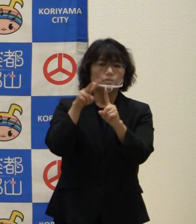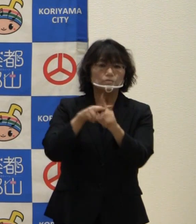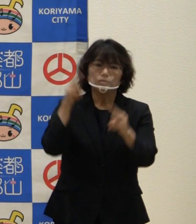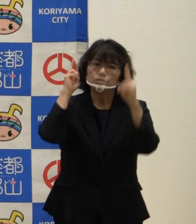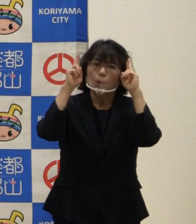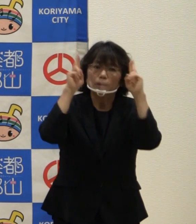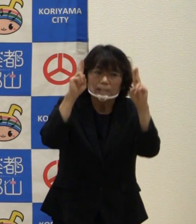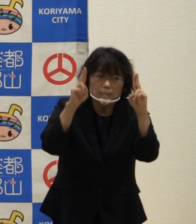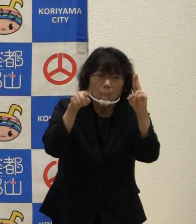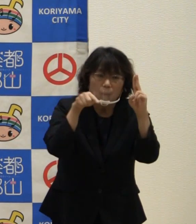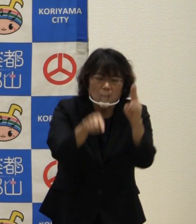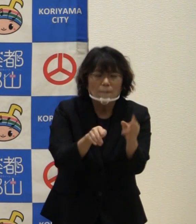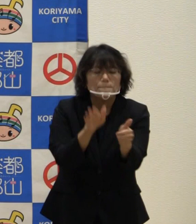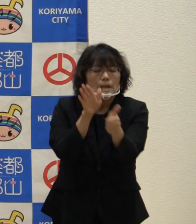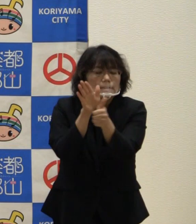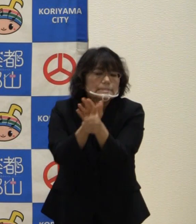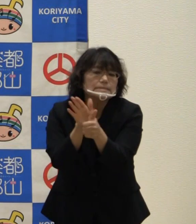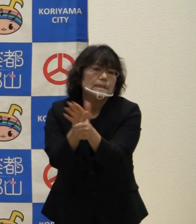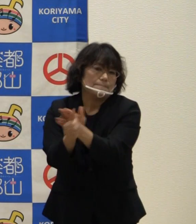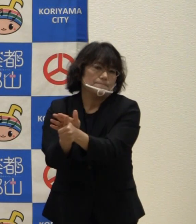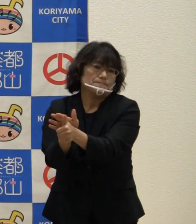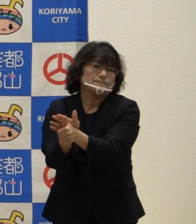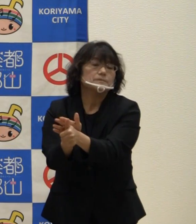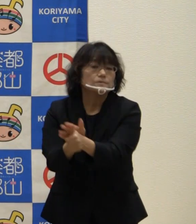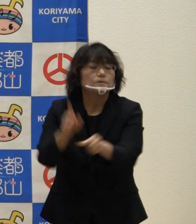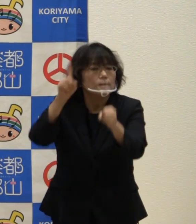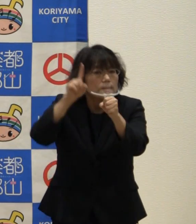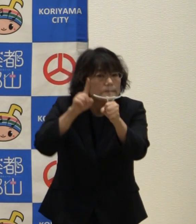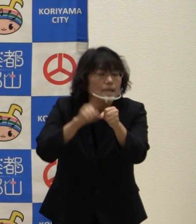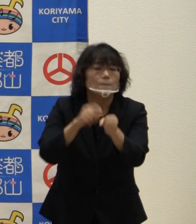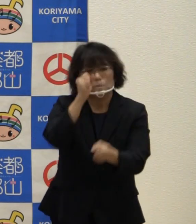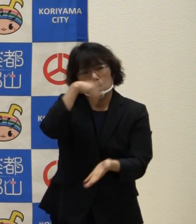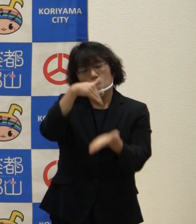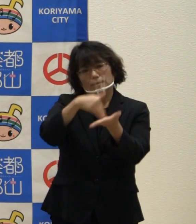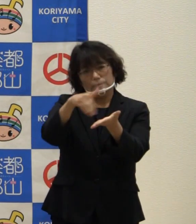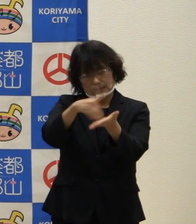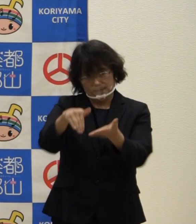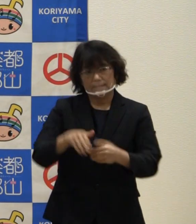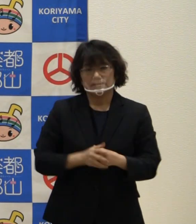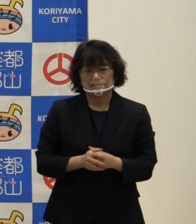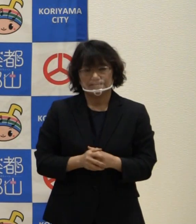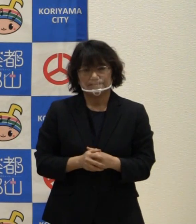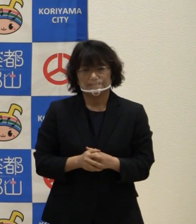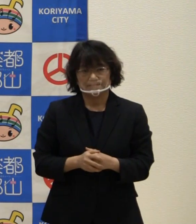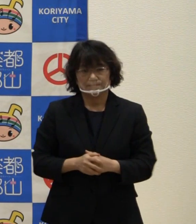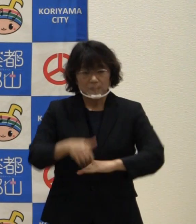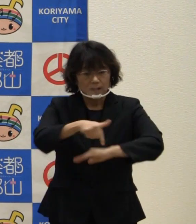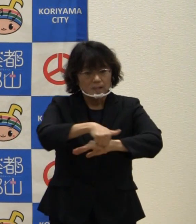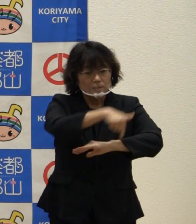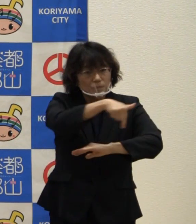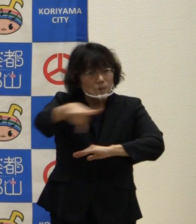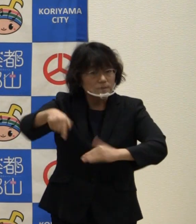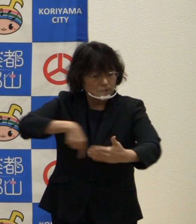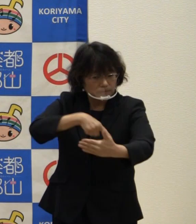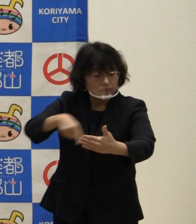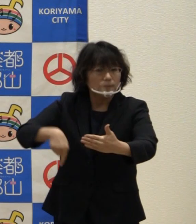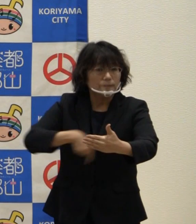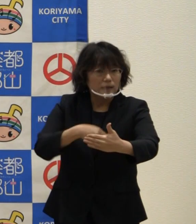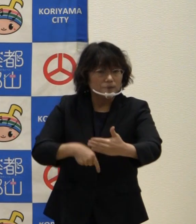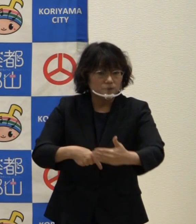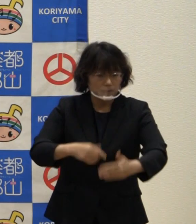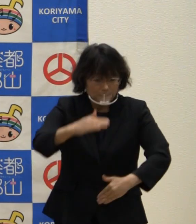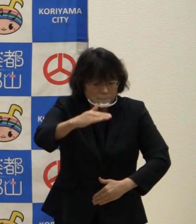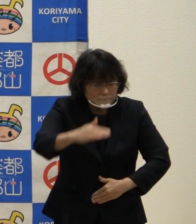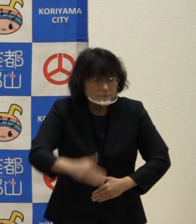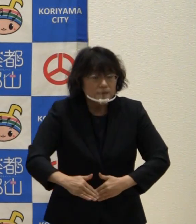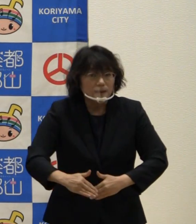支援メニューをパッケージ化したものでございます。でこのプロジェクトは下の図の通りですね大変多岐にわたるんで